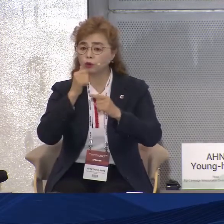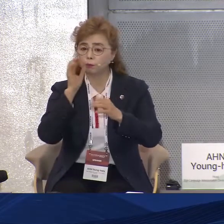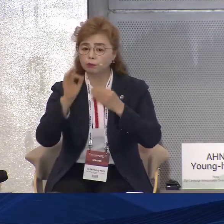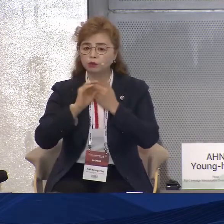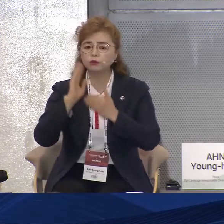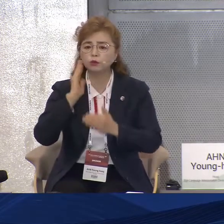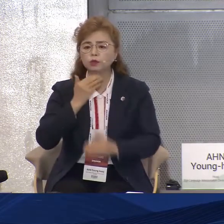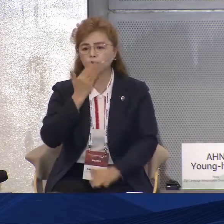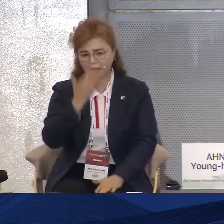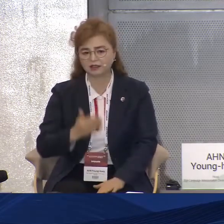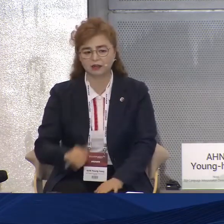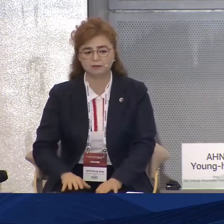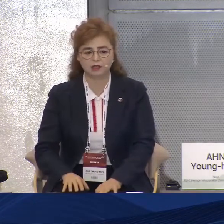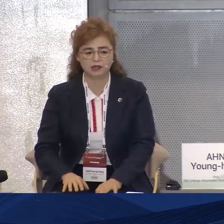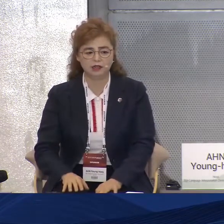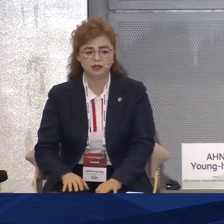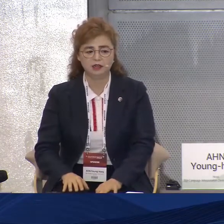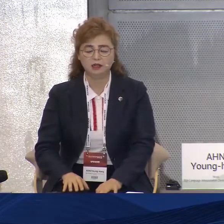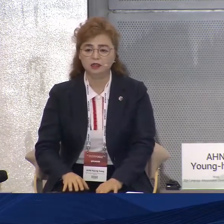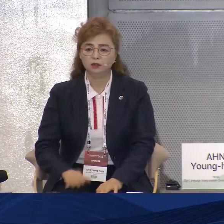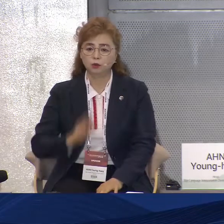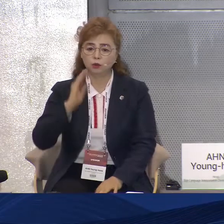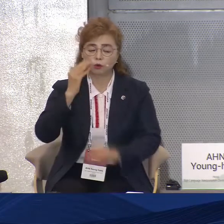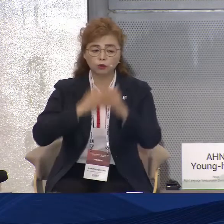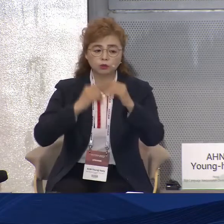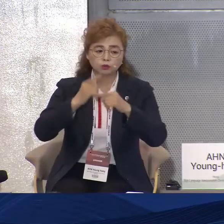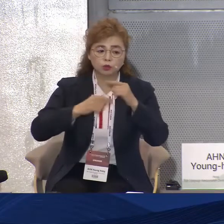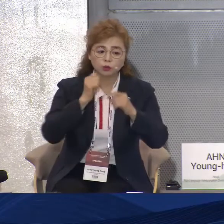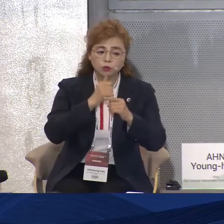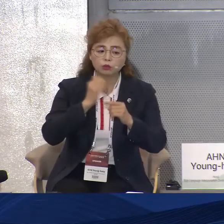공적 수어 통역 부문은 농인도 가능합니다.